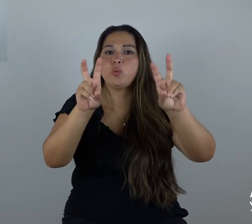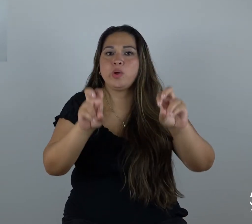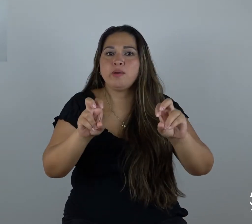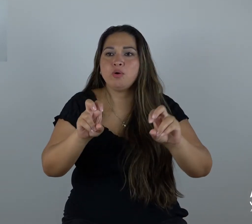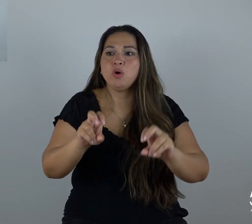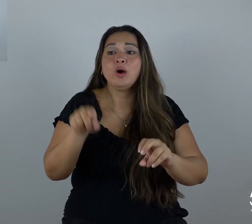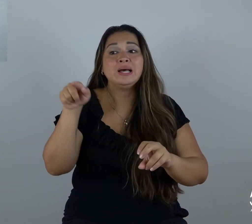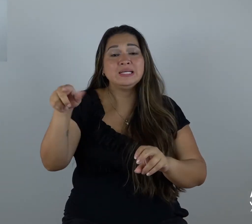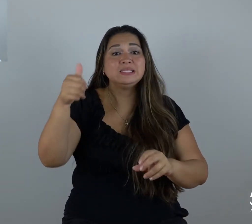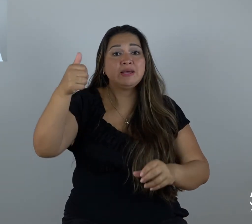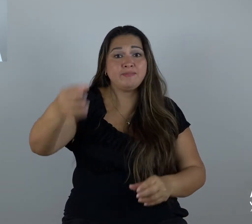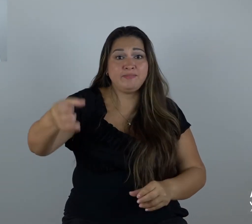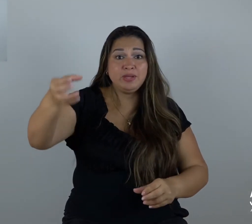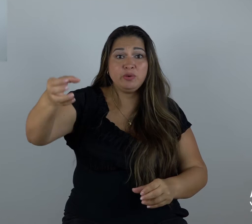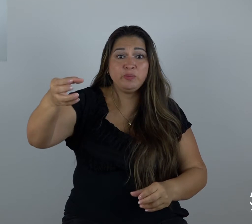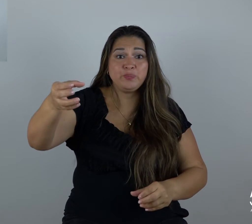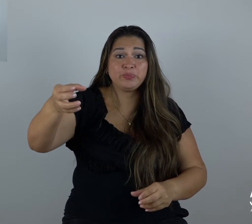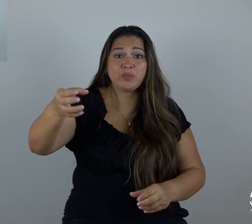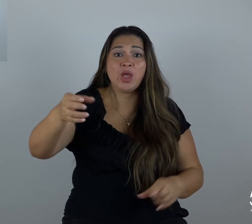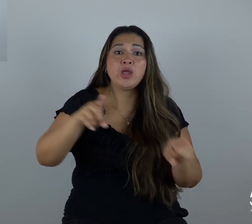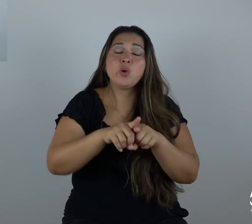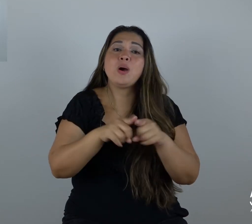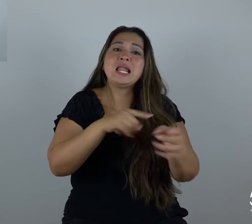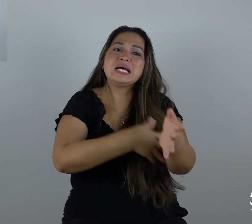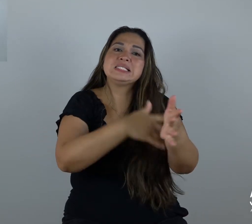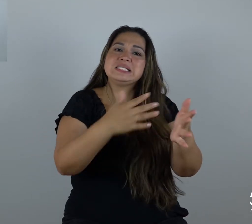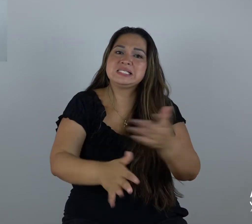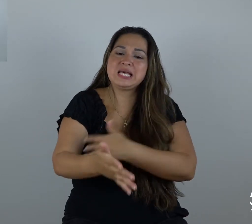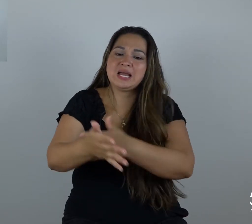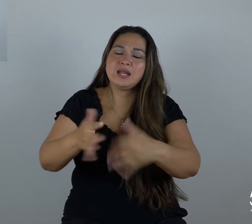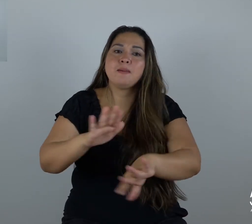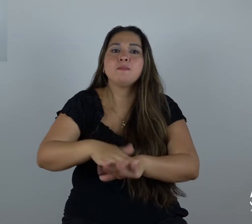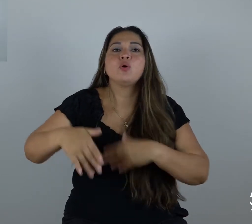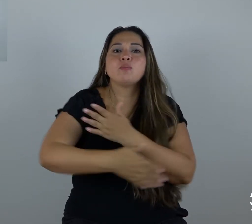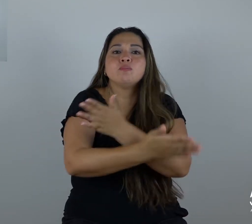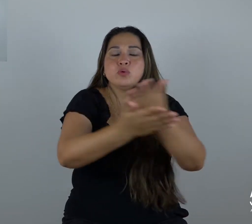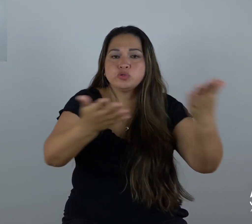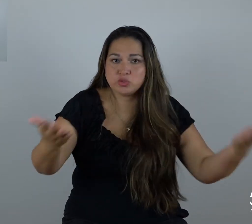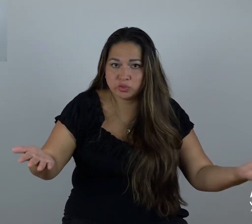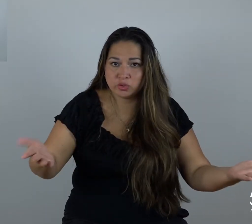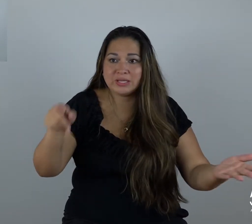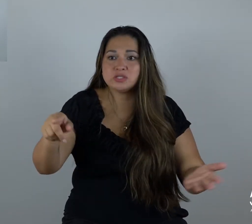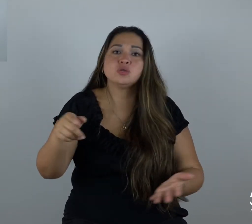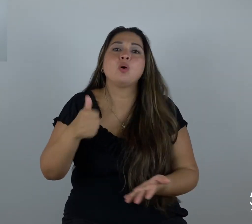mi sangre derramada por cada uno de vosotros. ¿Qué pasaba en esa fiesta de la Pascua?